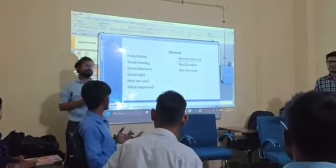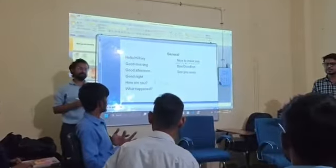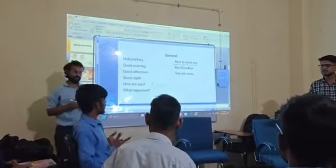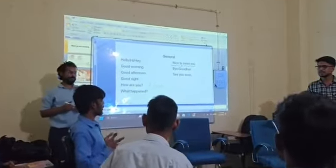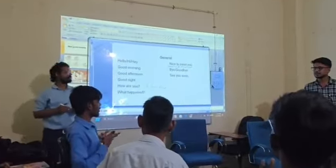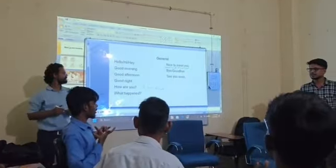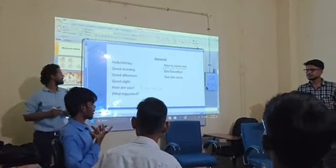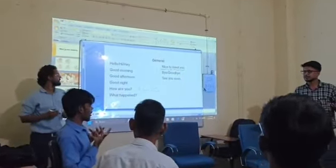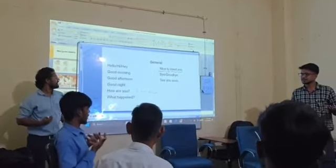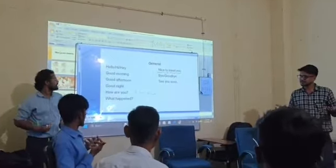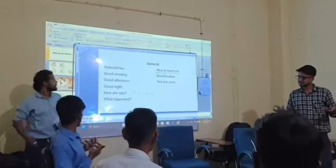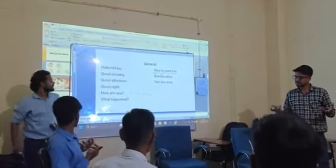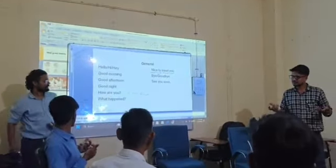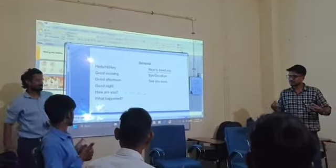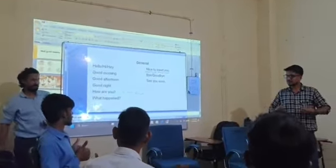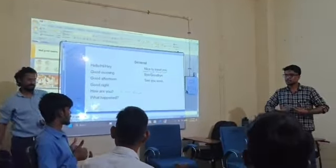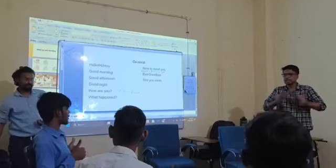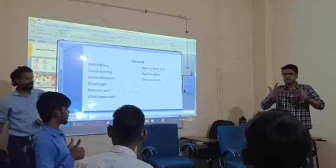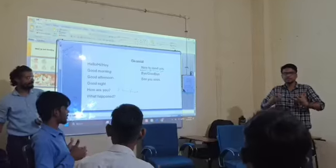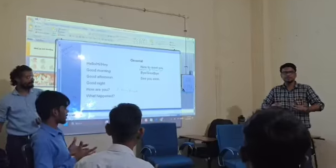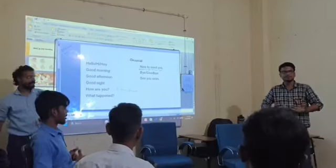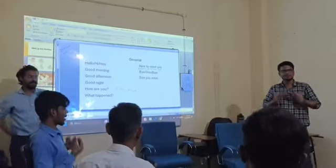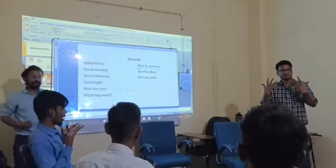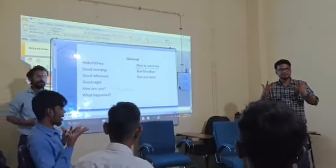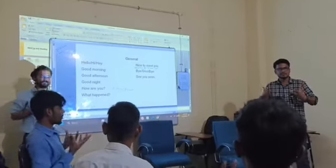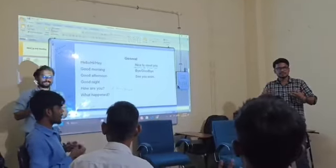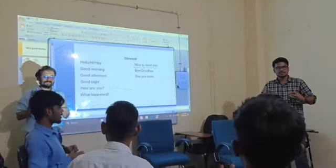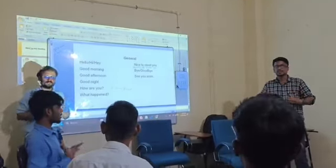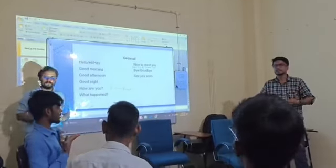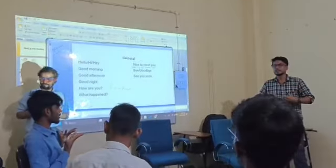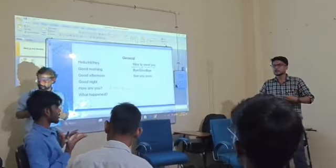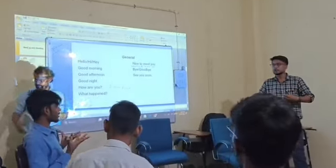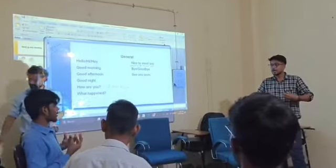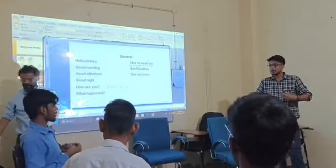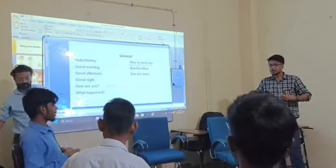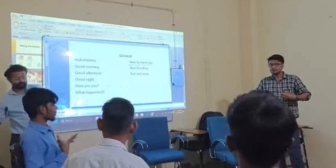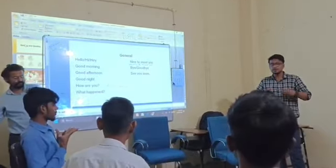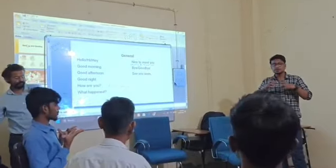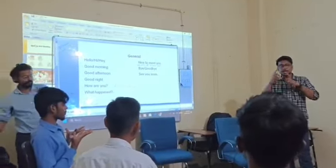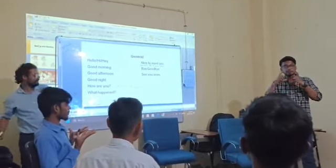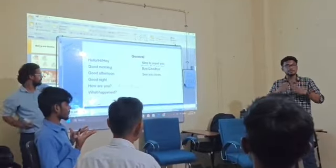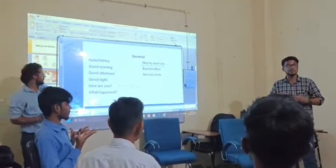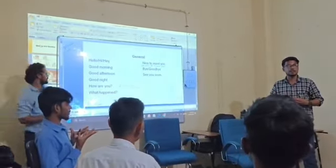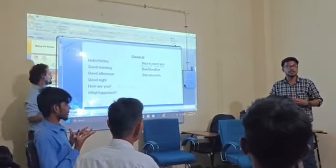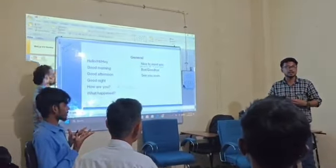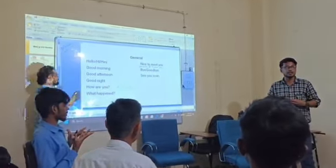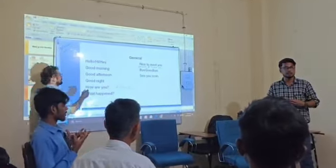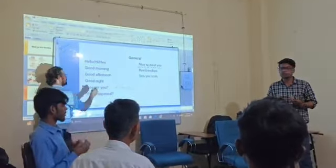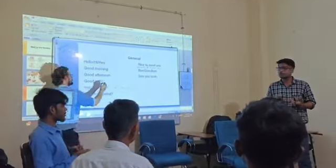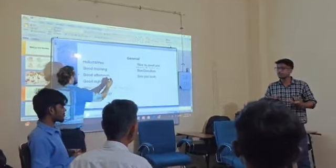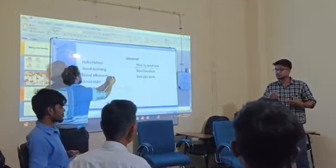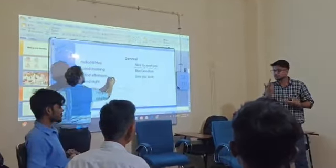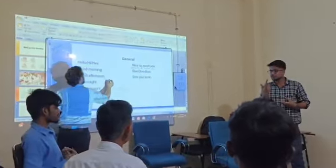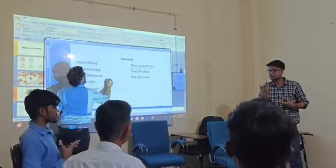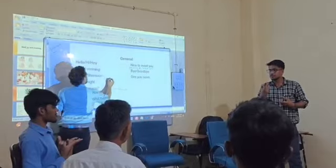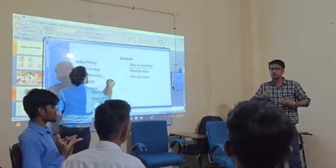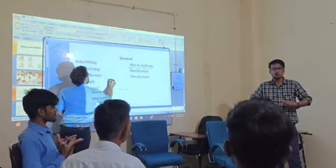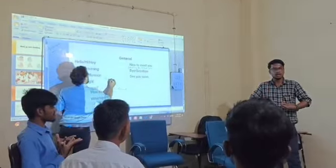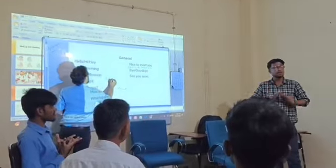है, ये हैप्पी। लेकिन अब हैप्पी एक्सप्रेशन आएगा नहीं, रोने वाला एक्सप्रेशन और हैप्पी